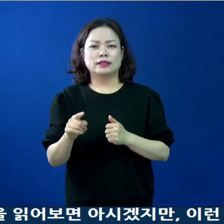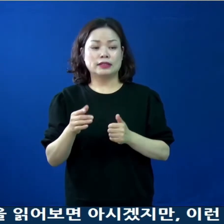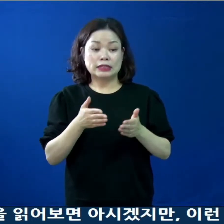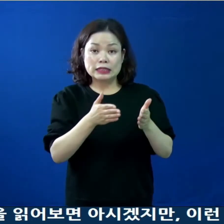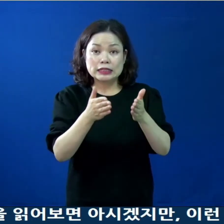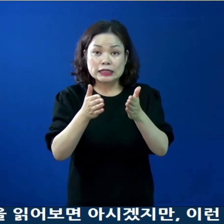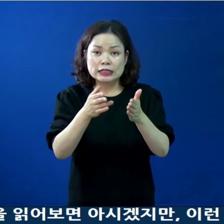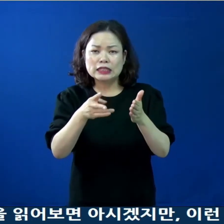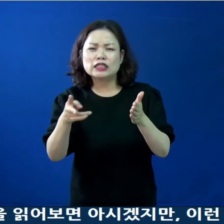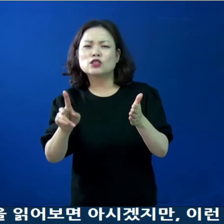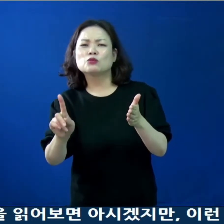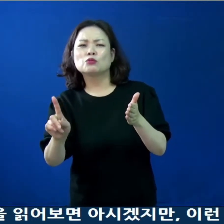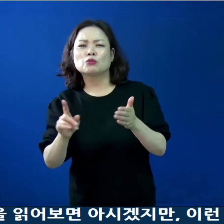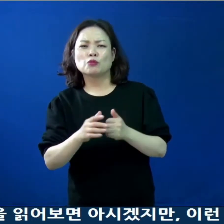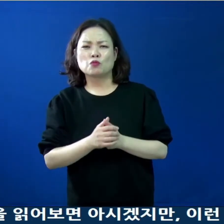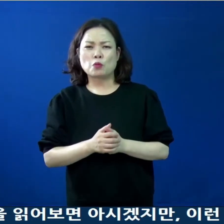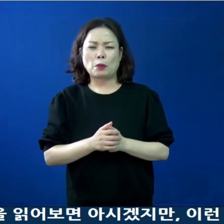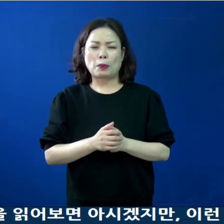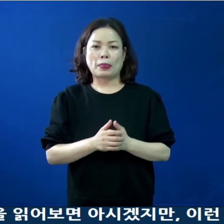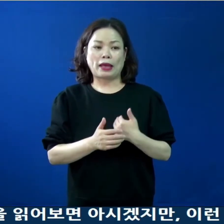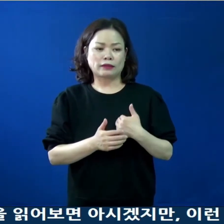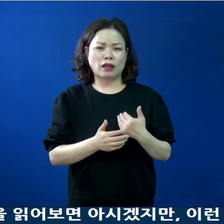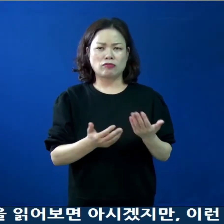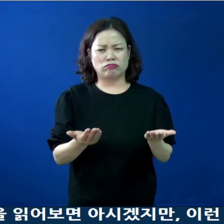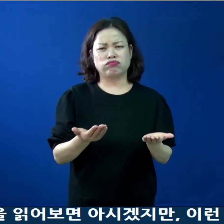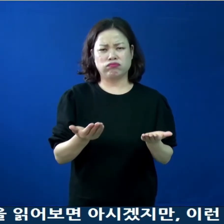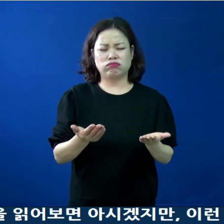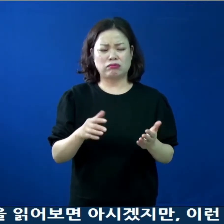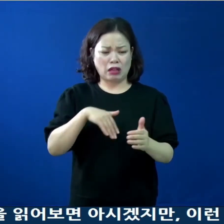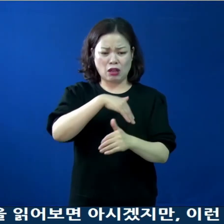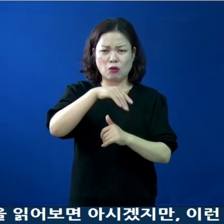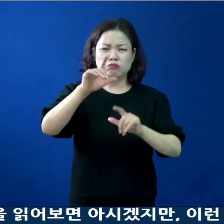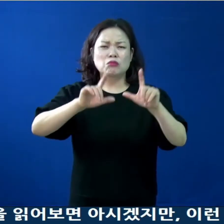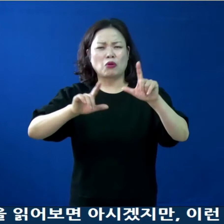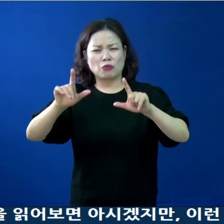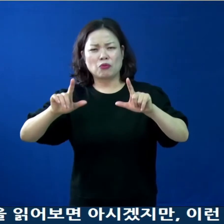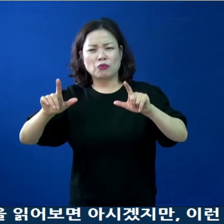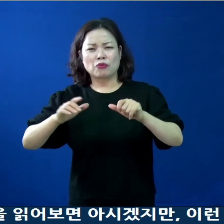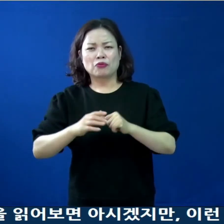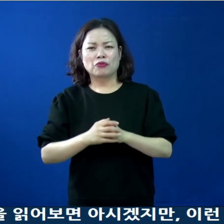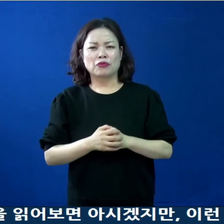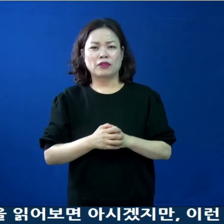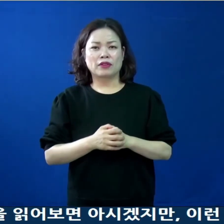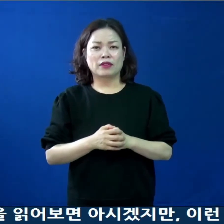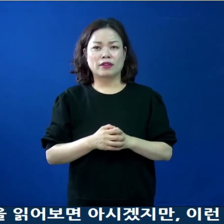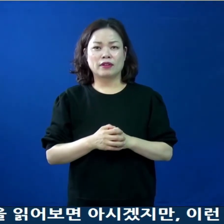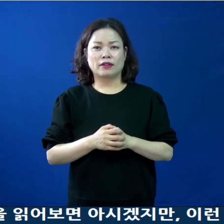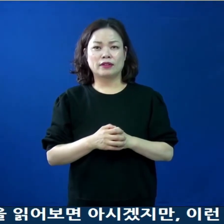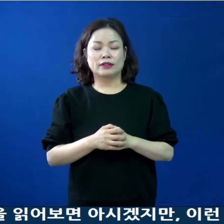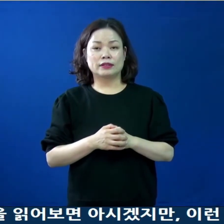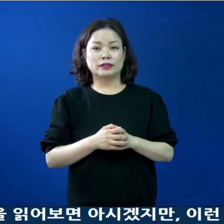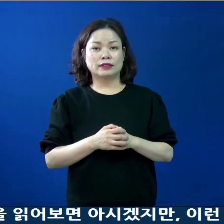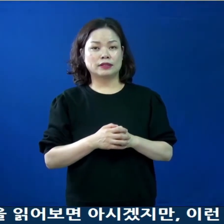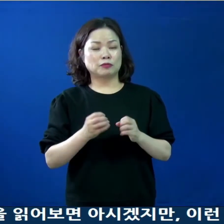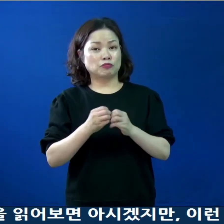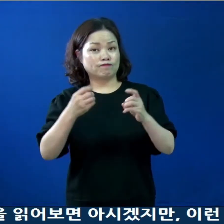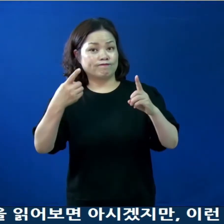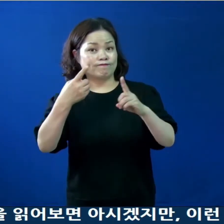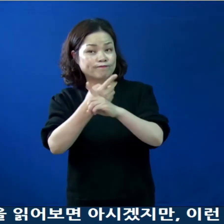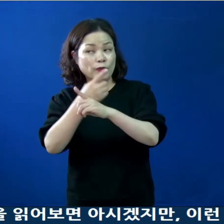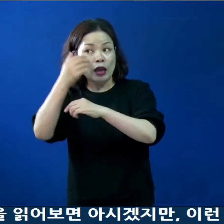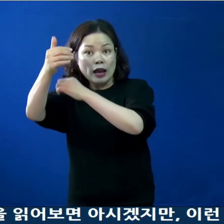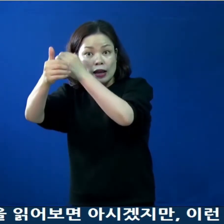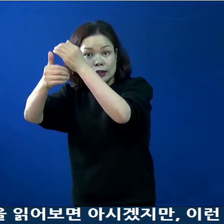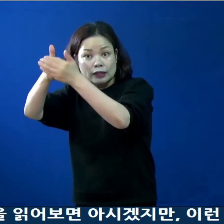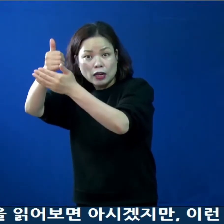때 이 길이라고 하는 것은 이제 내 사정, 내 형편, 이런 뜻입니다. 그러니까 의역하면 이런 것입니다.